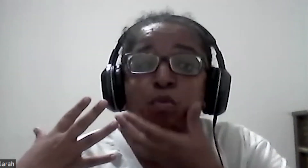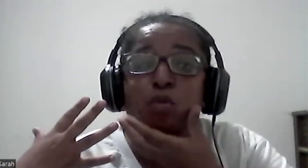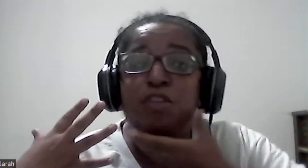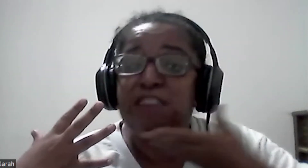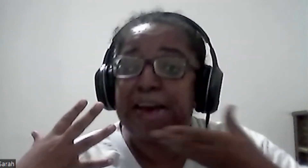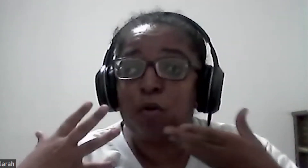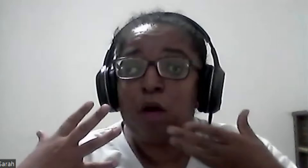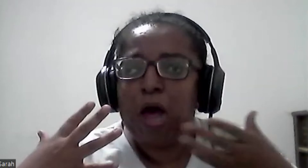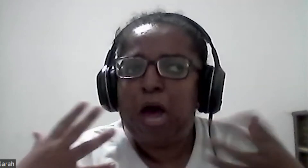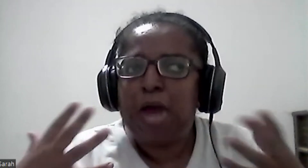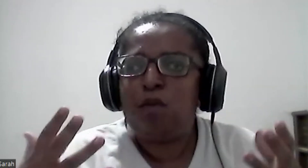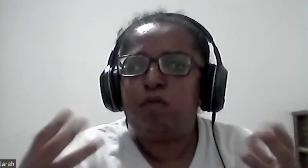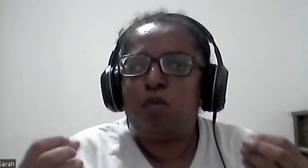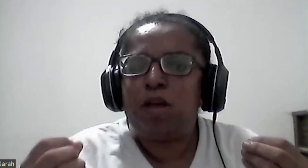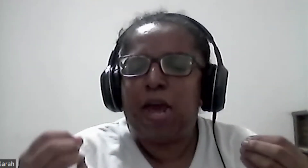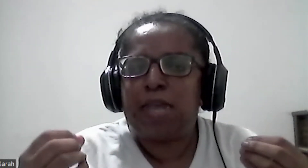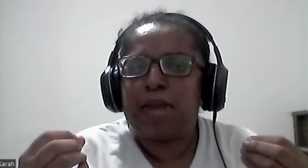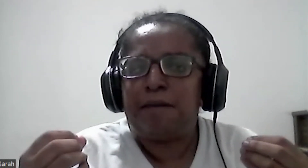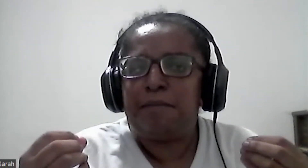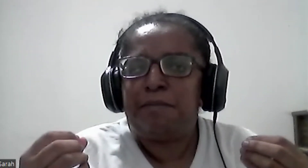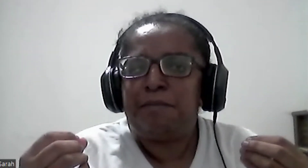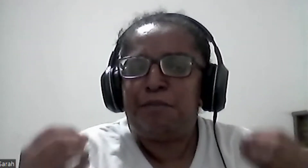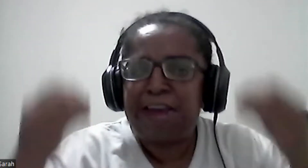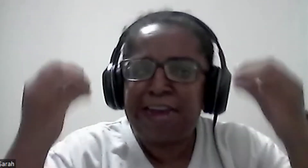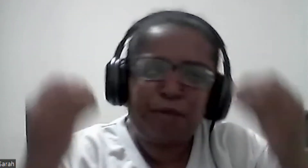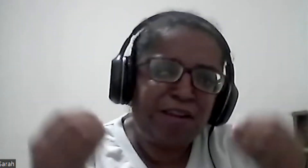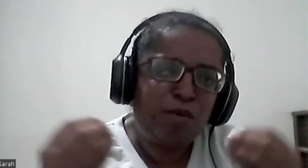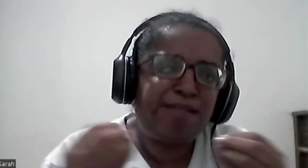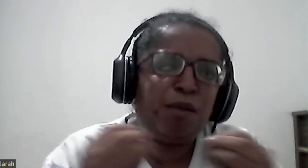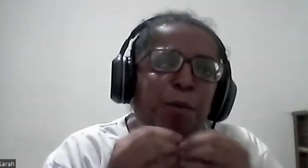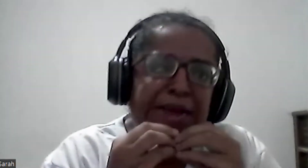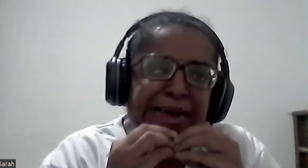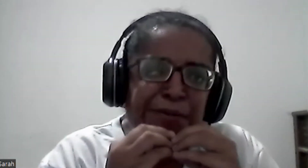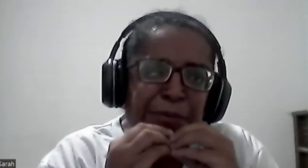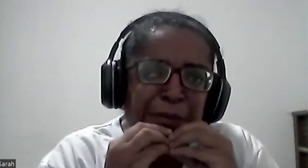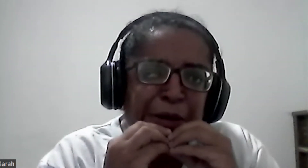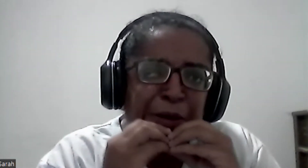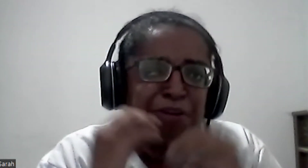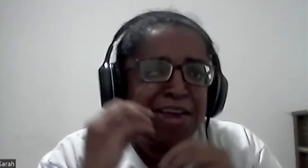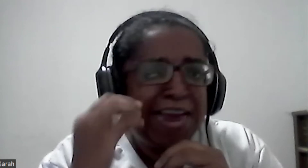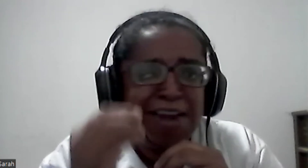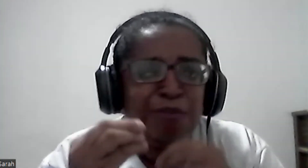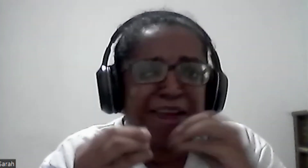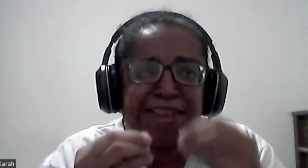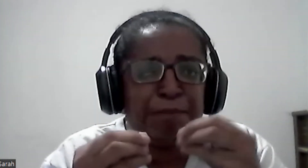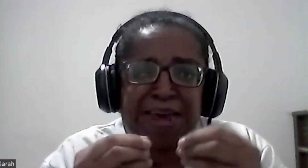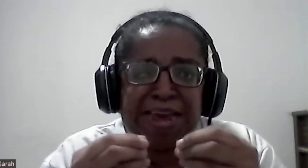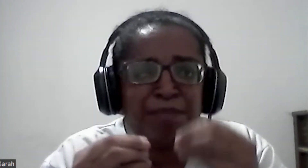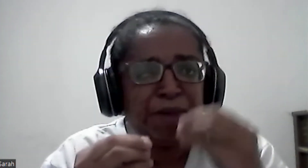todo inchado. Aí eu fui, peguei numa situação complicada, porque ele não vai saber explicar